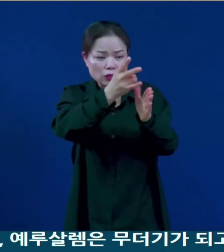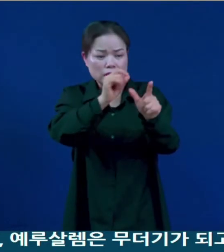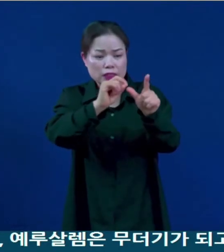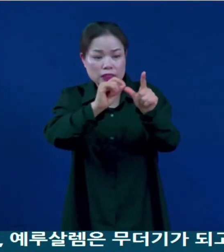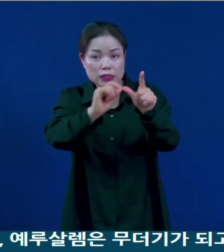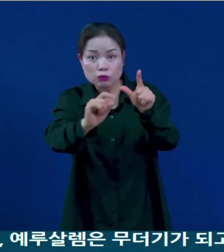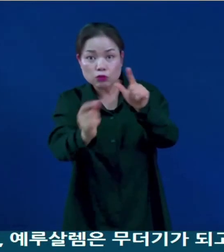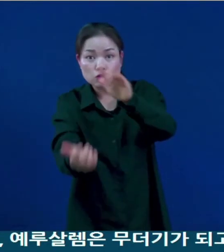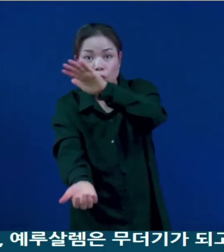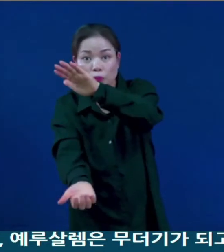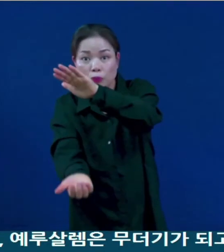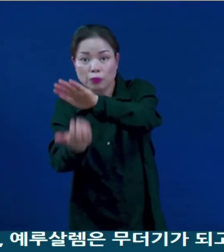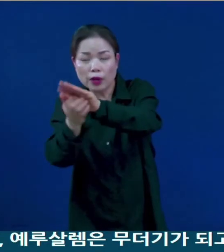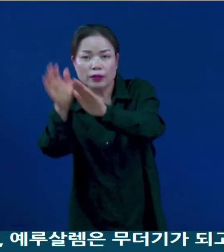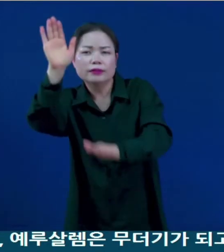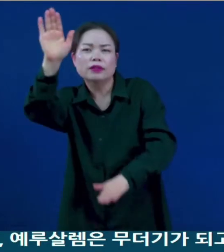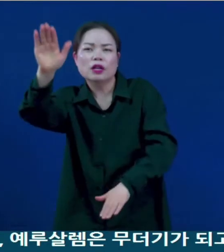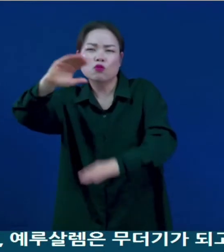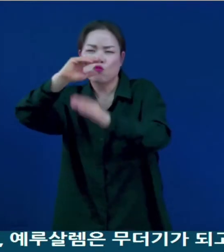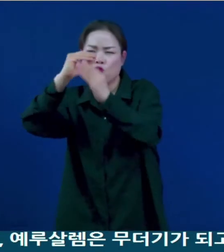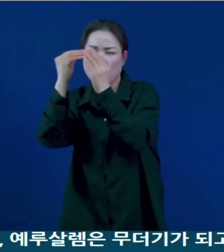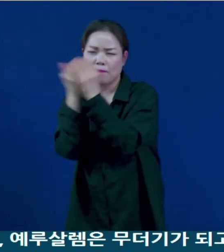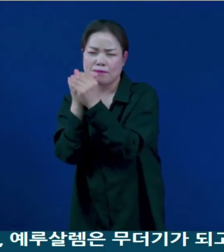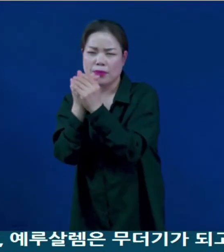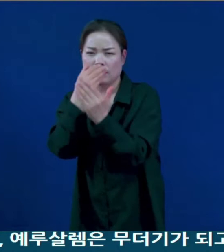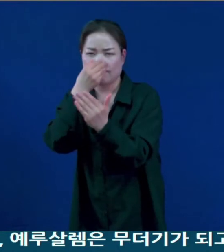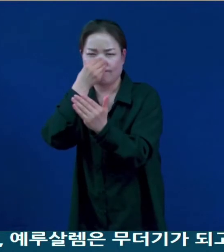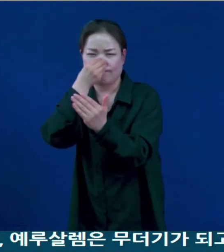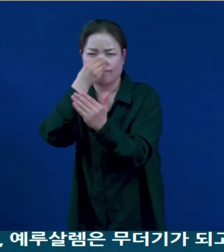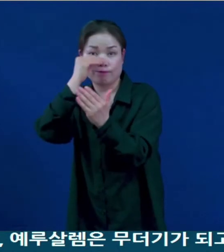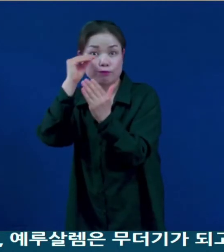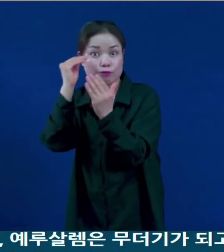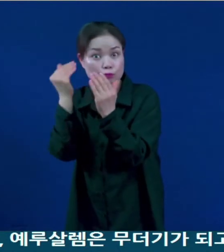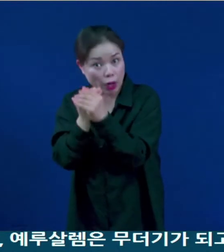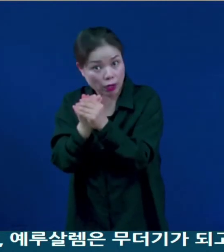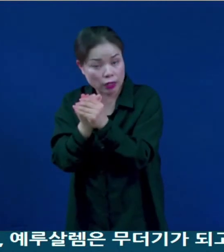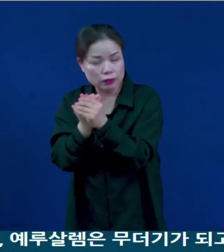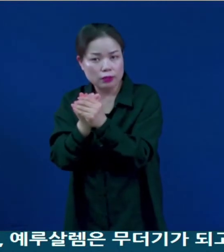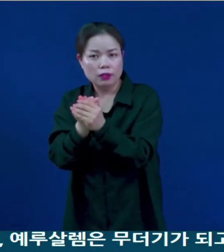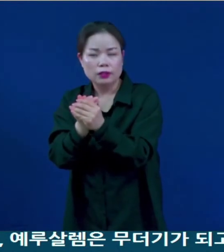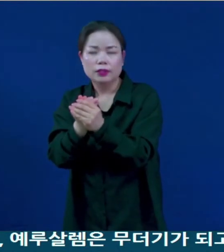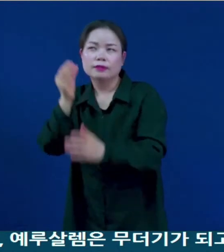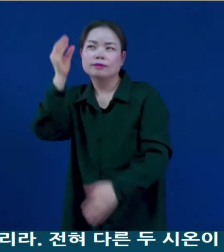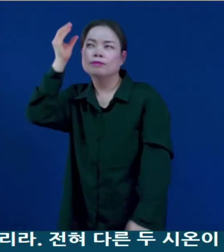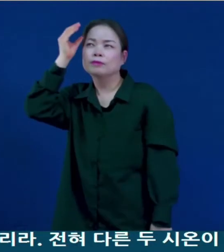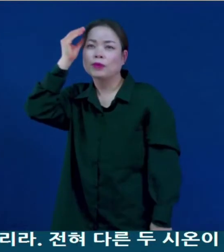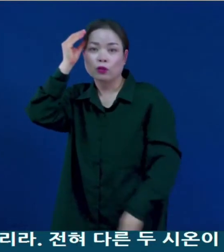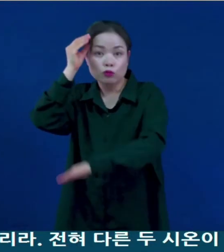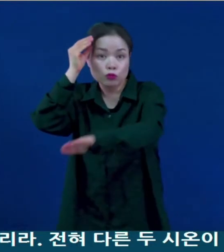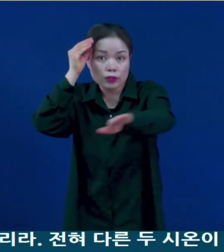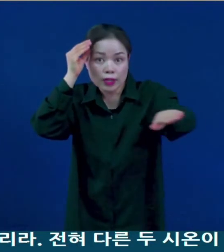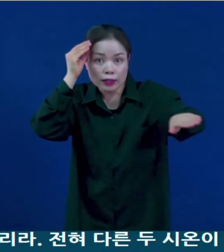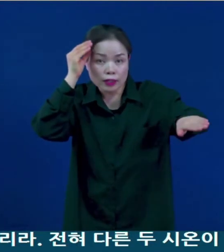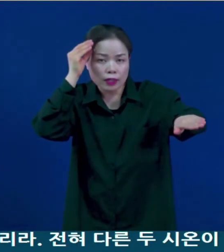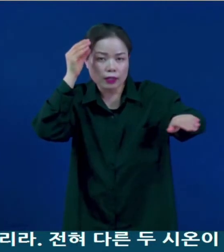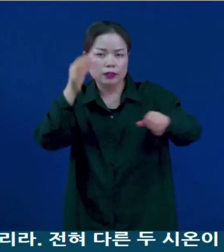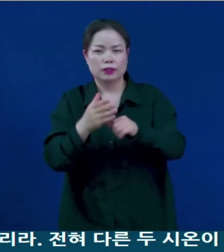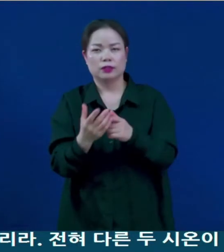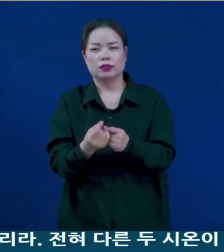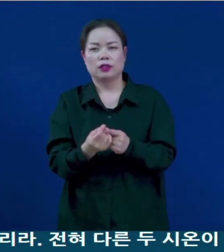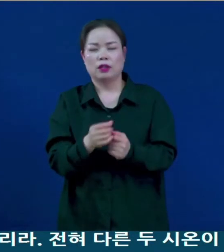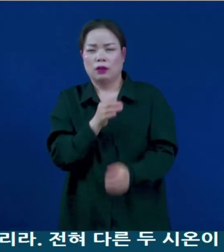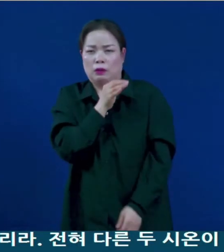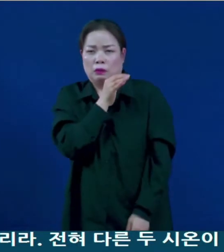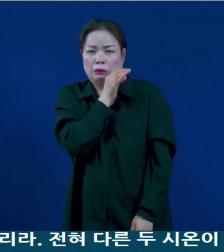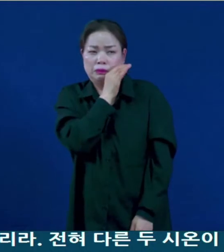이루어져서 나중에는 완벽한 시온이 될 것을 기대하는 우리들에게 그처럼